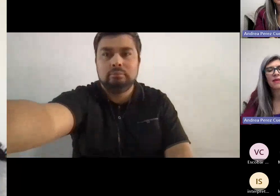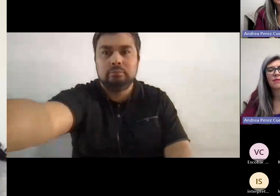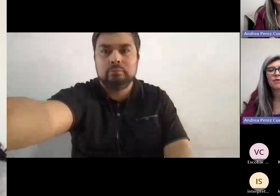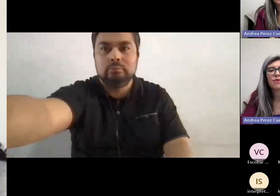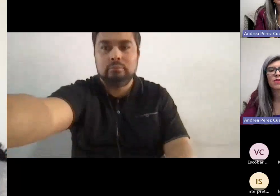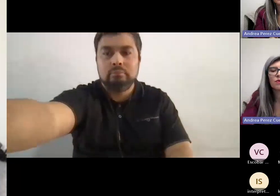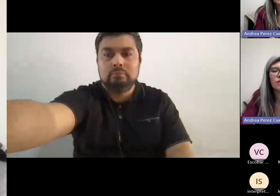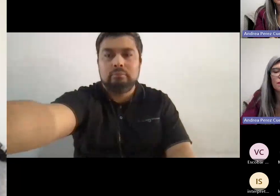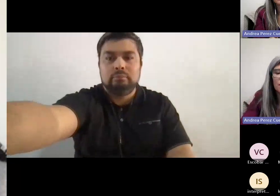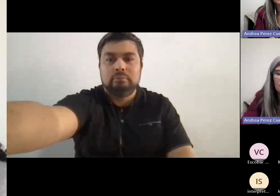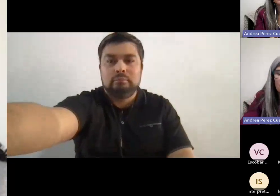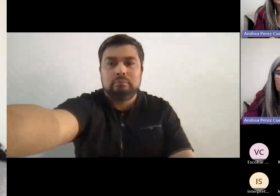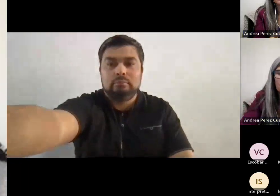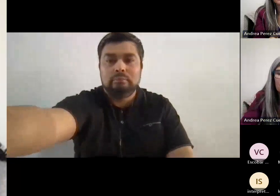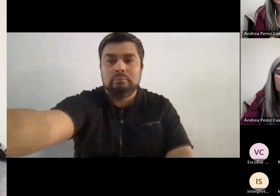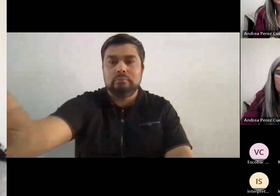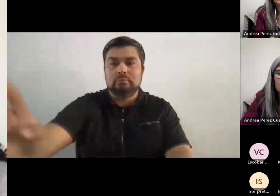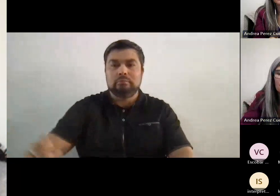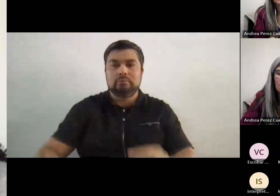Espera un segundo.